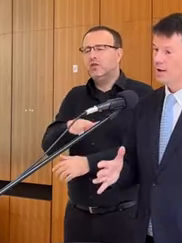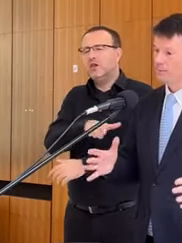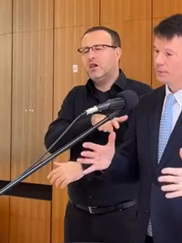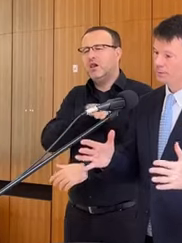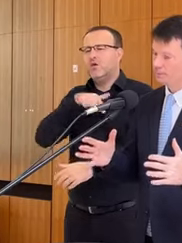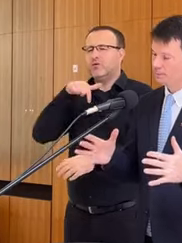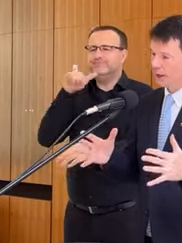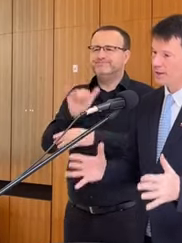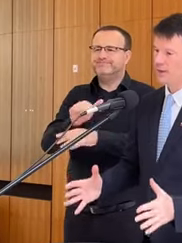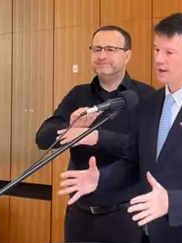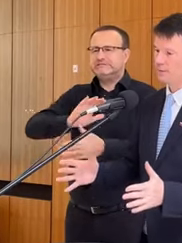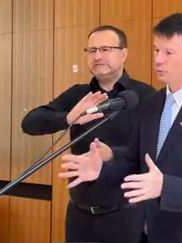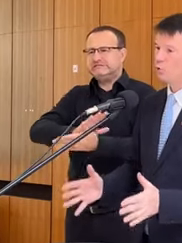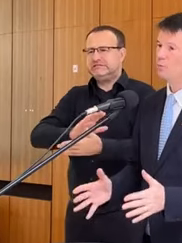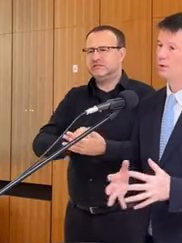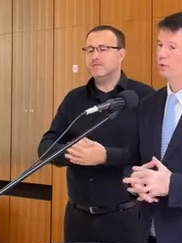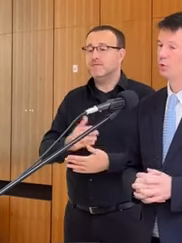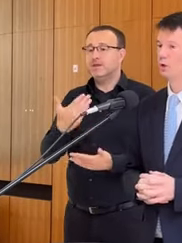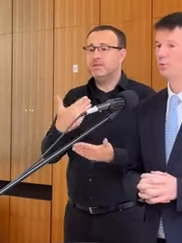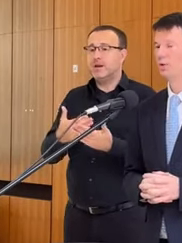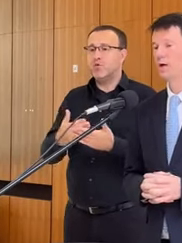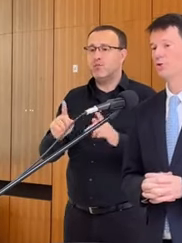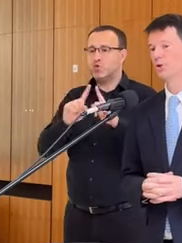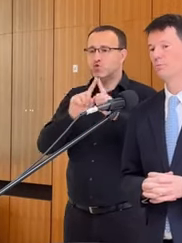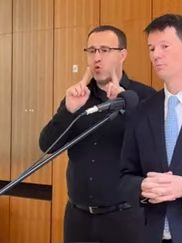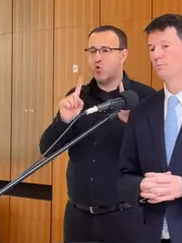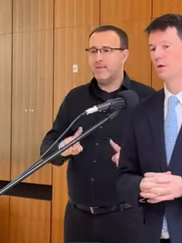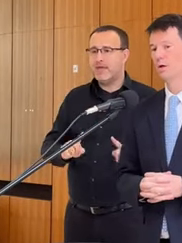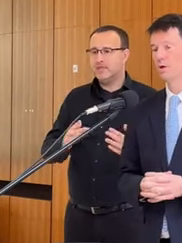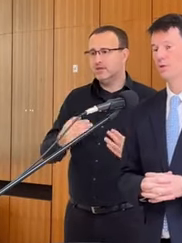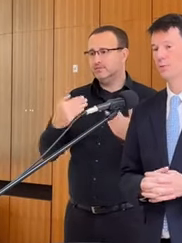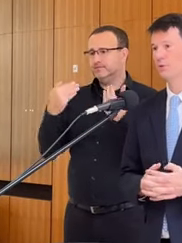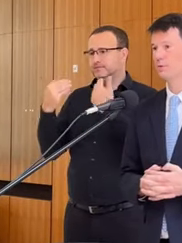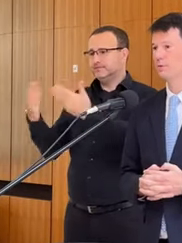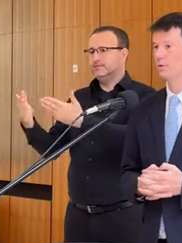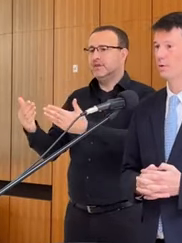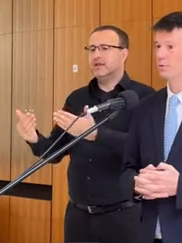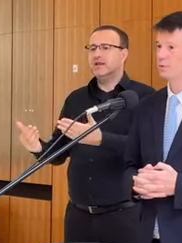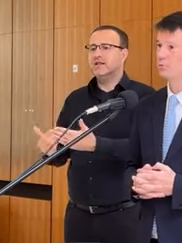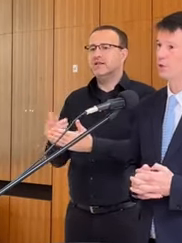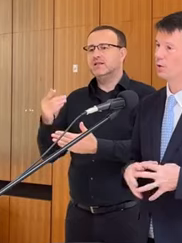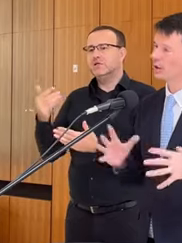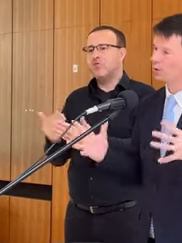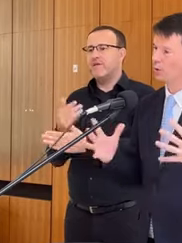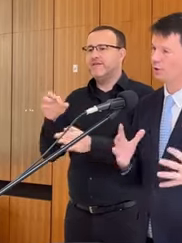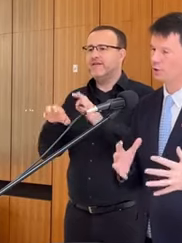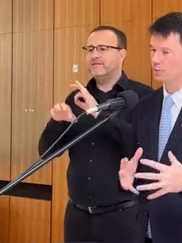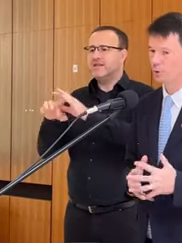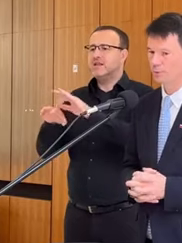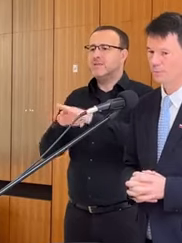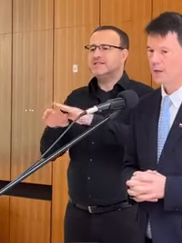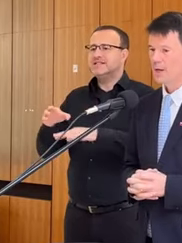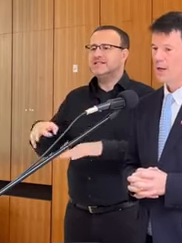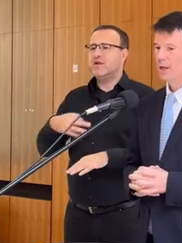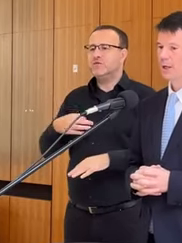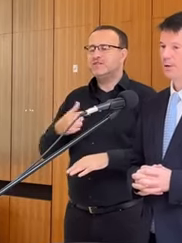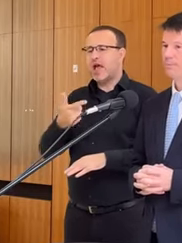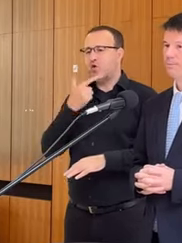takže prenecháme dokument, ktorý bude ďalšiemu vedeniu ministerstva zdravotníctva slúžiť ako taký orientačný